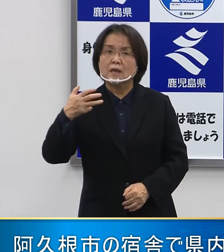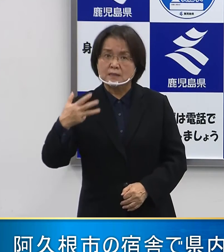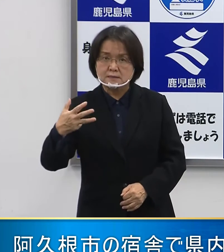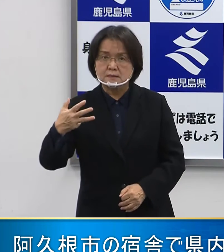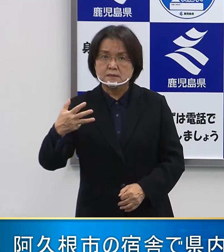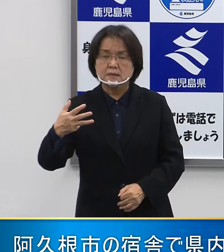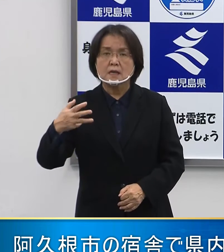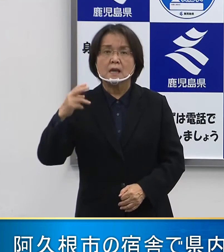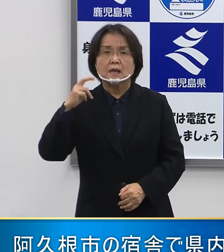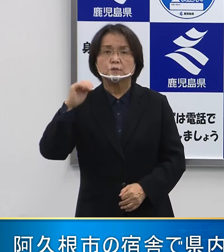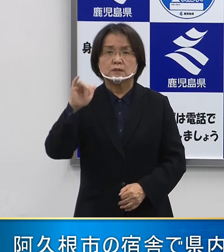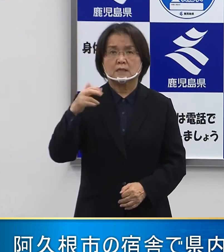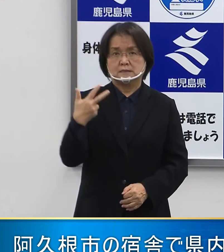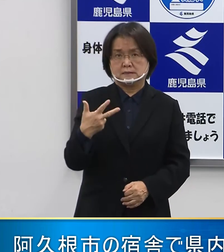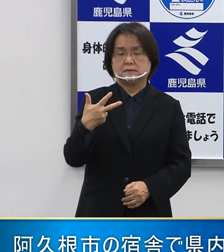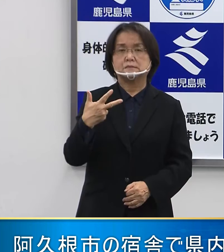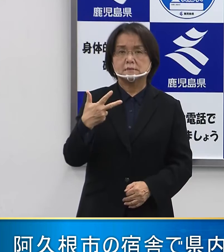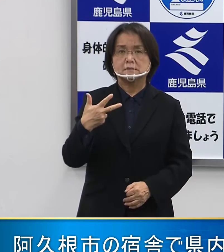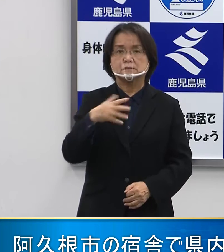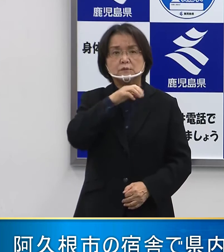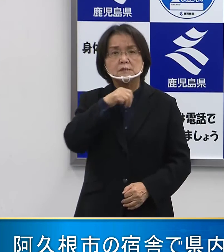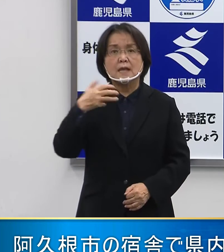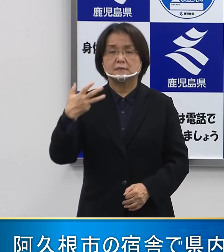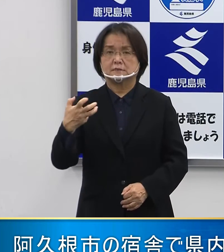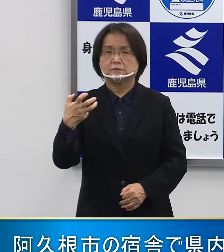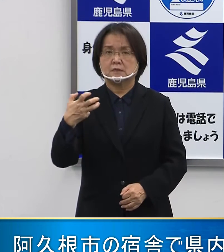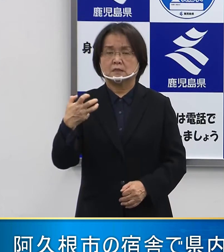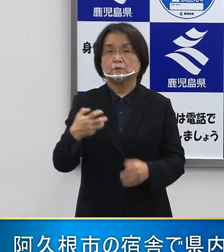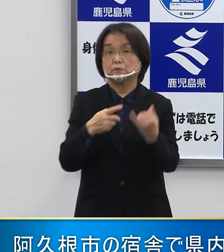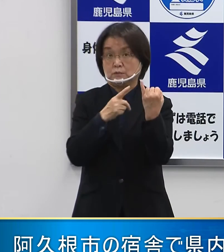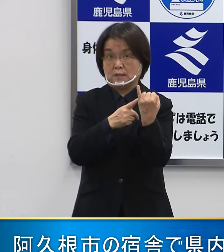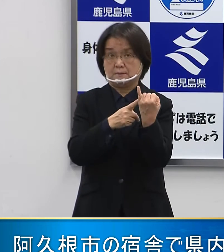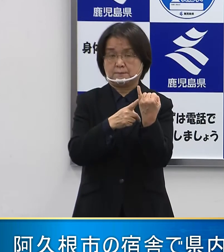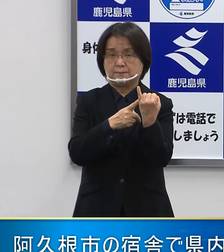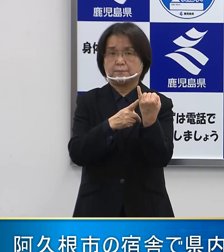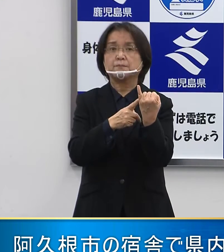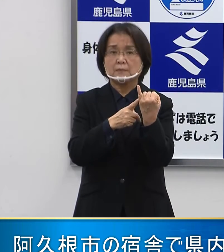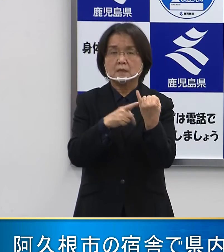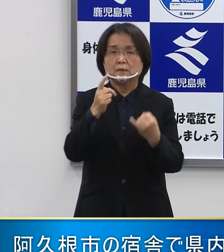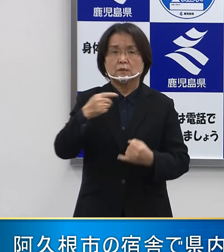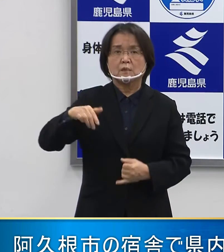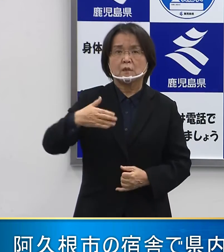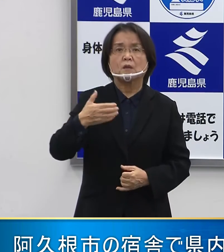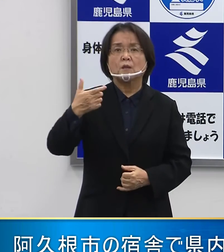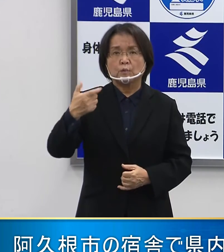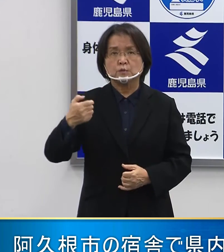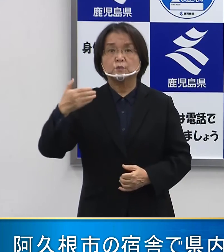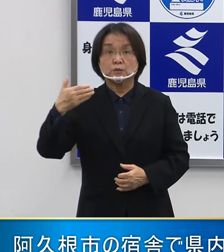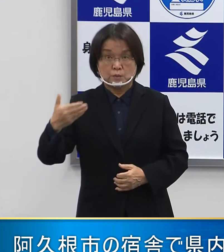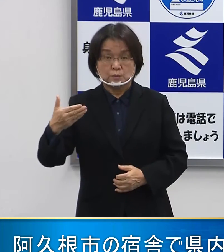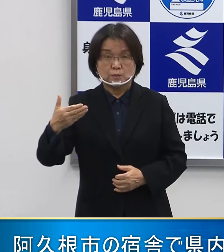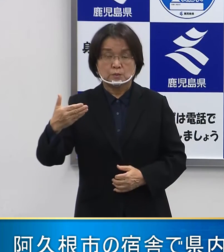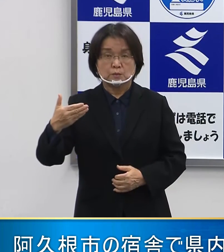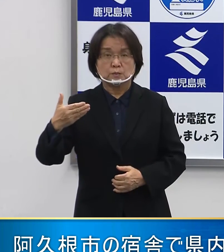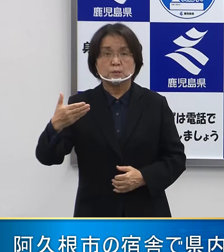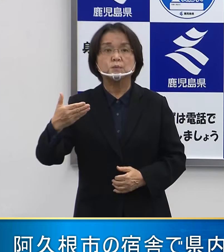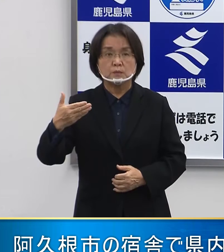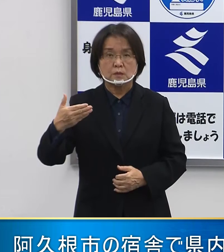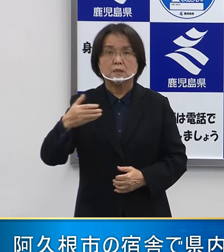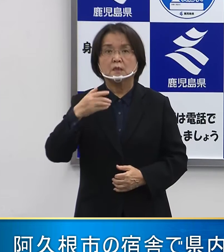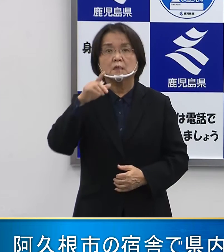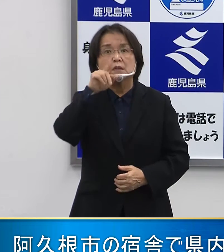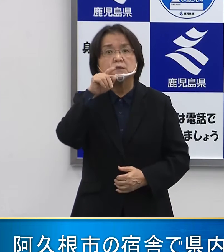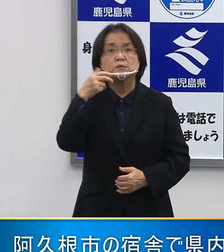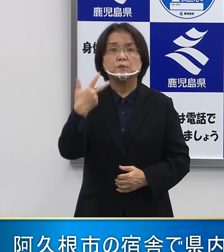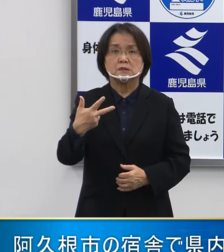数や市在住の89代の女性です1469黎明の方は和泉市